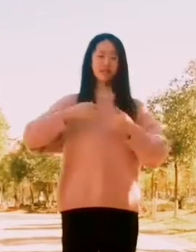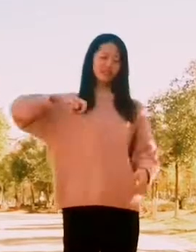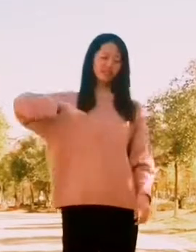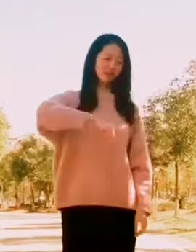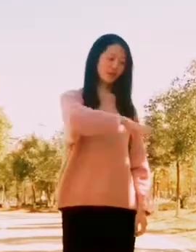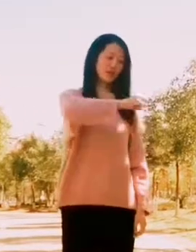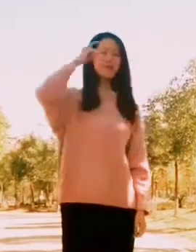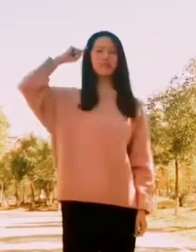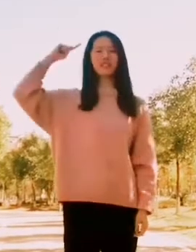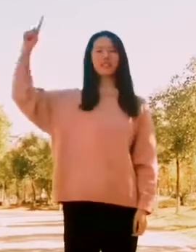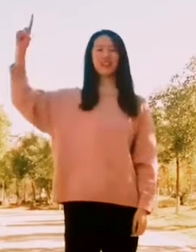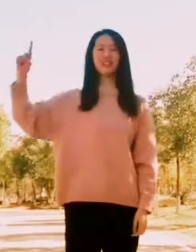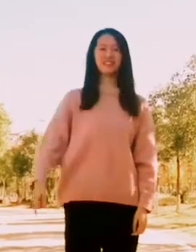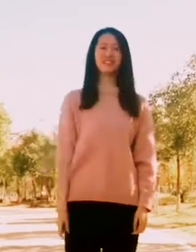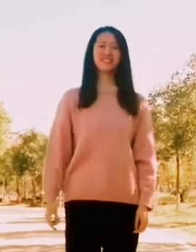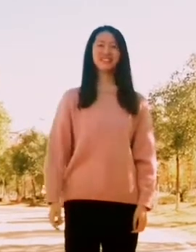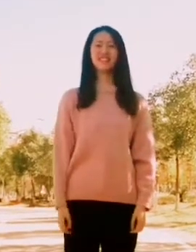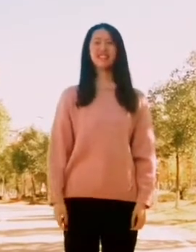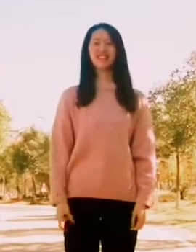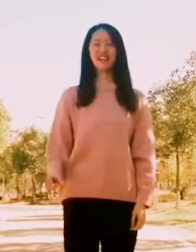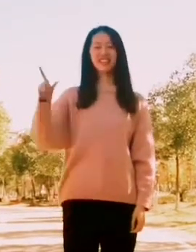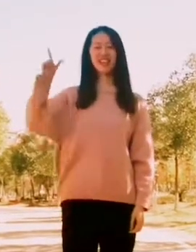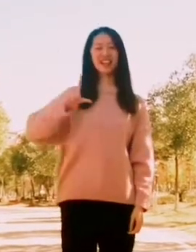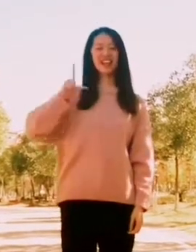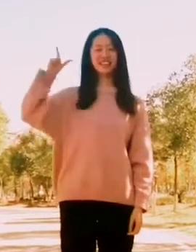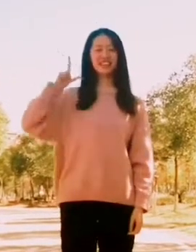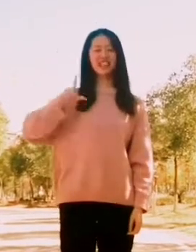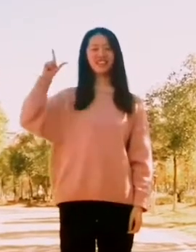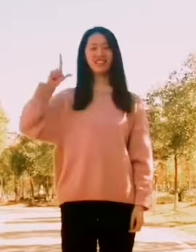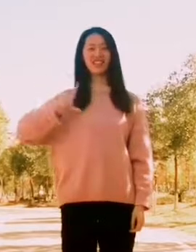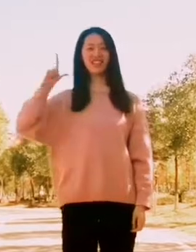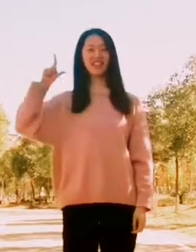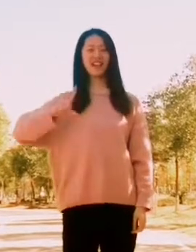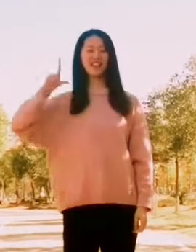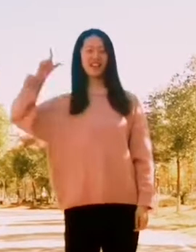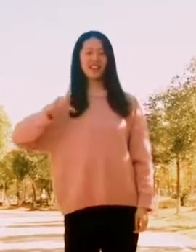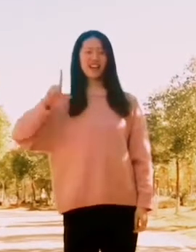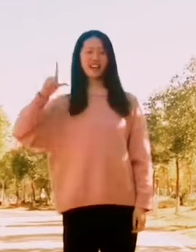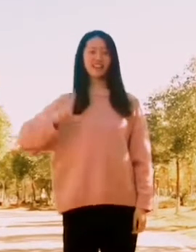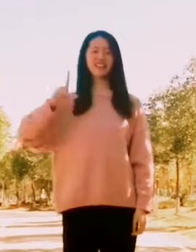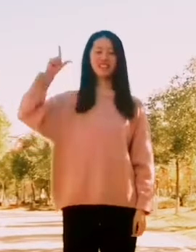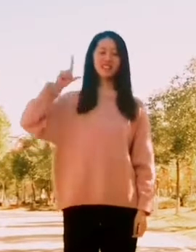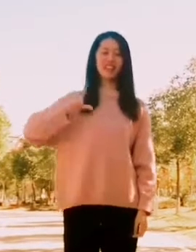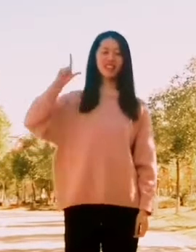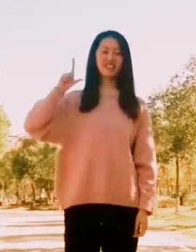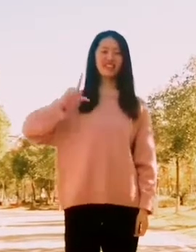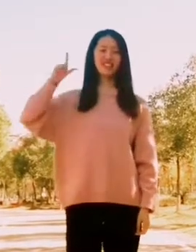们走向明天，啦啦啦啦啦啦啦啦啦啦啦啦啦